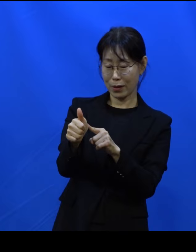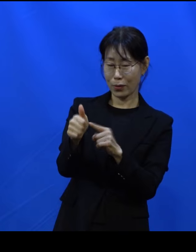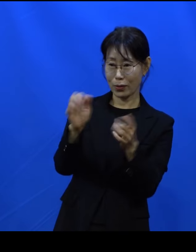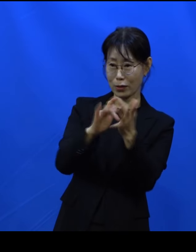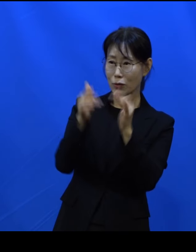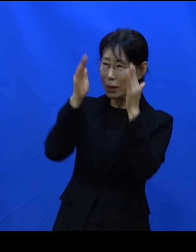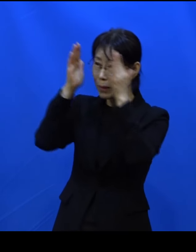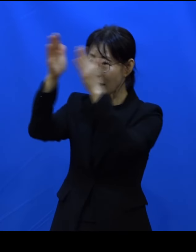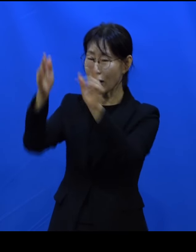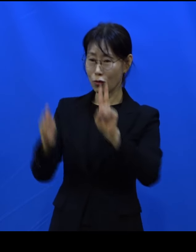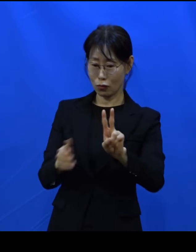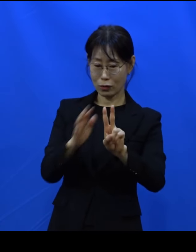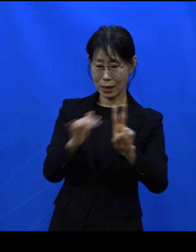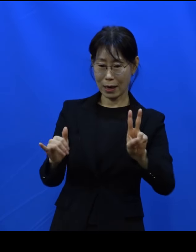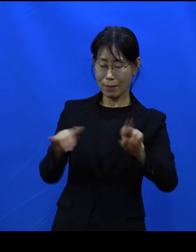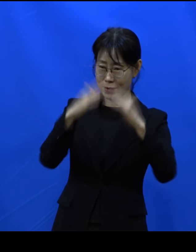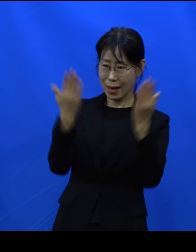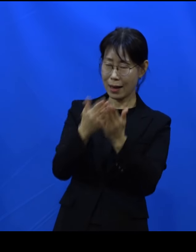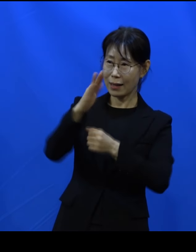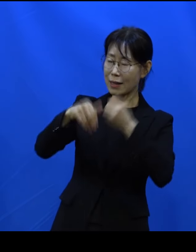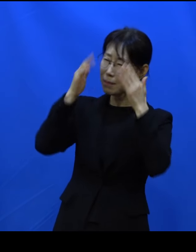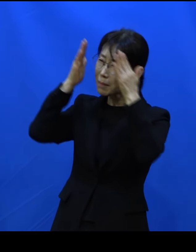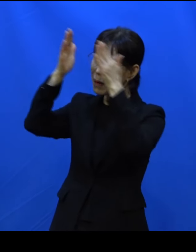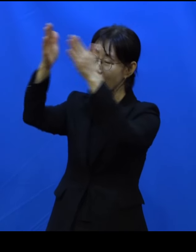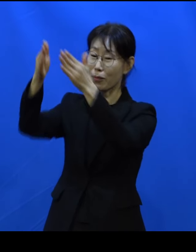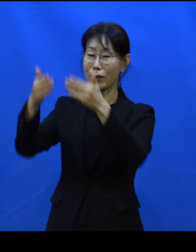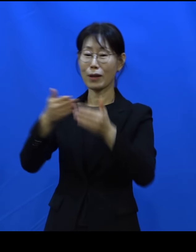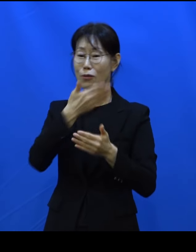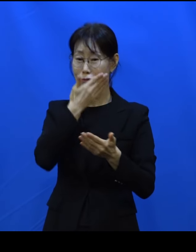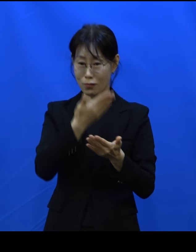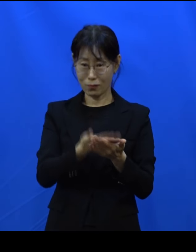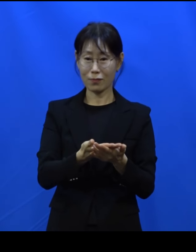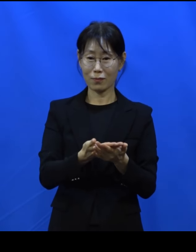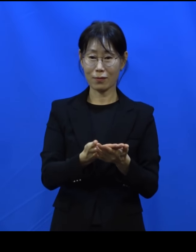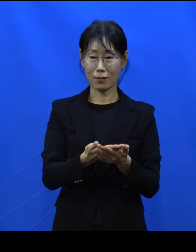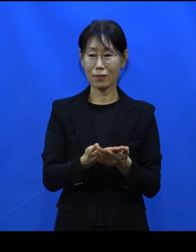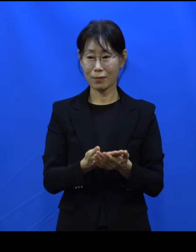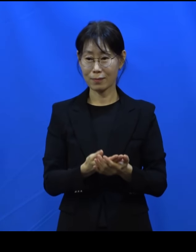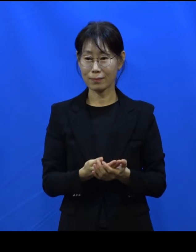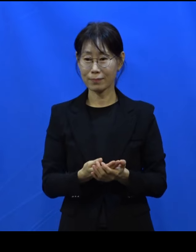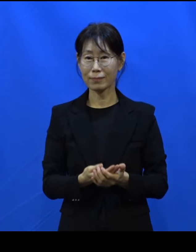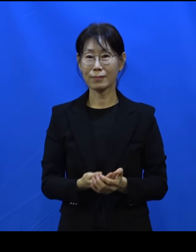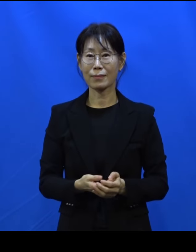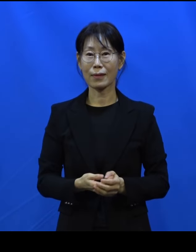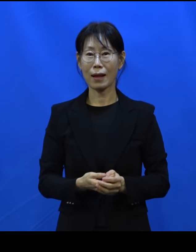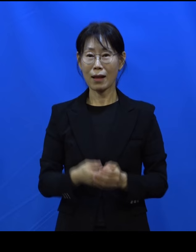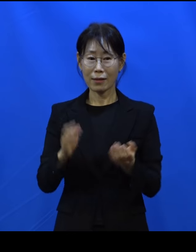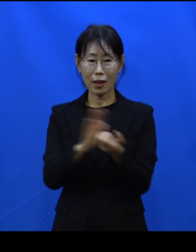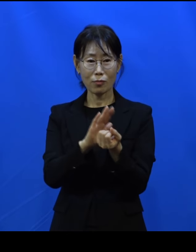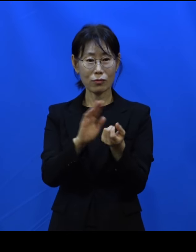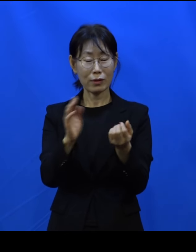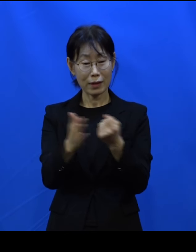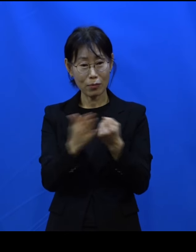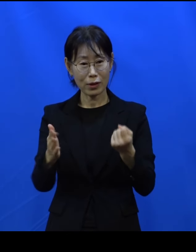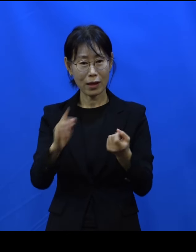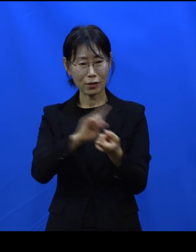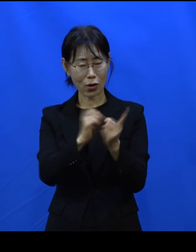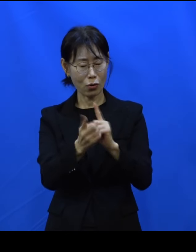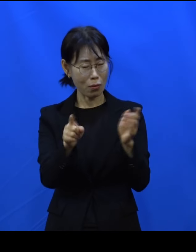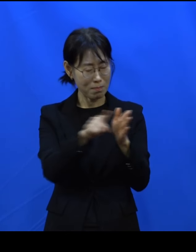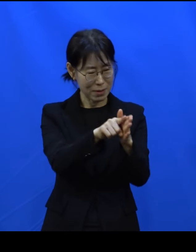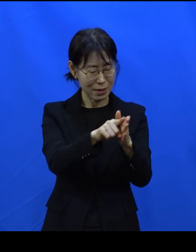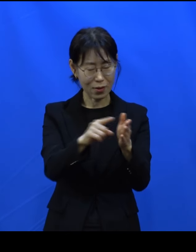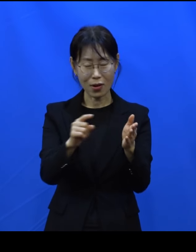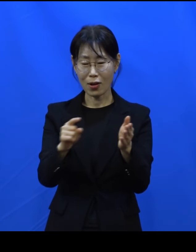있어요. 두 사람만 바라보면 어떻게 돼요? 어느 날 삐걱해요. 큰일 나요. 여러분,